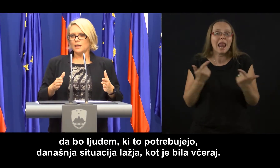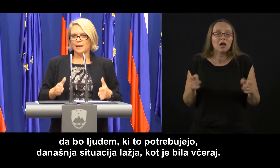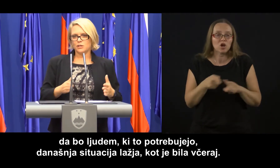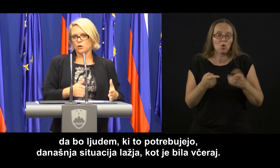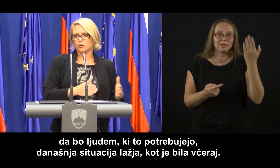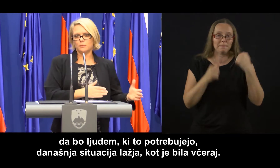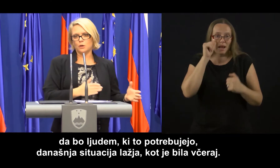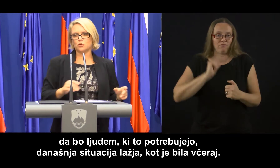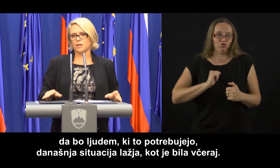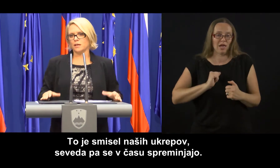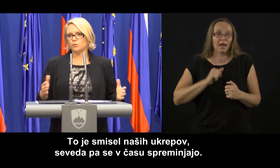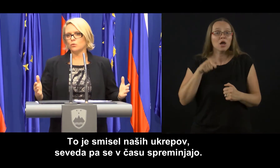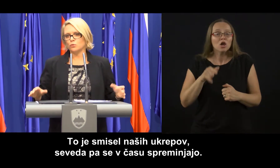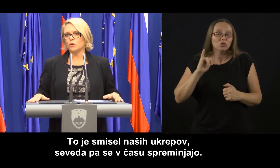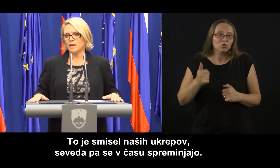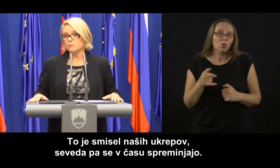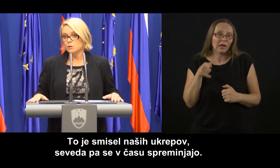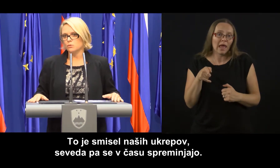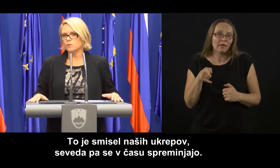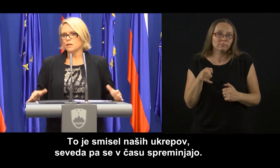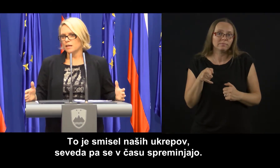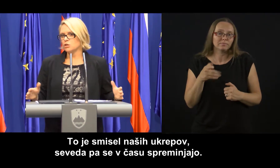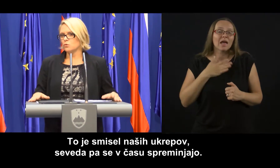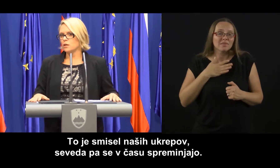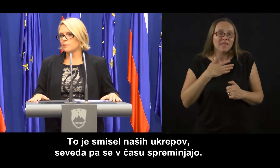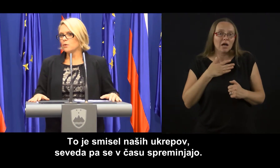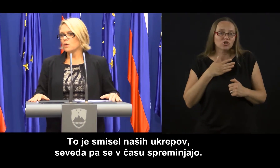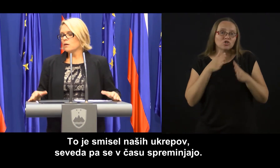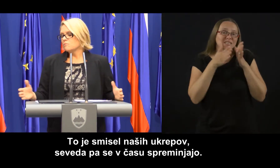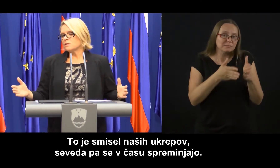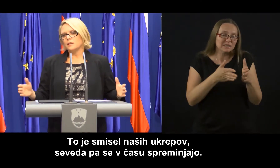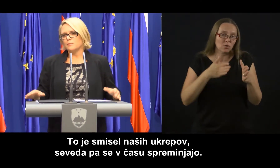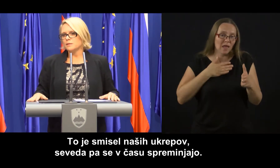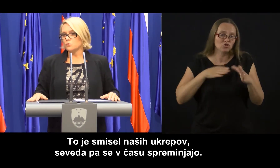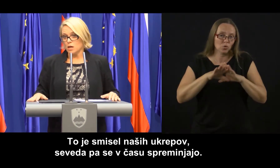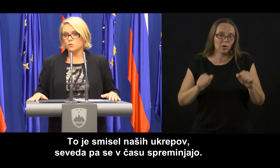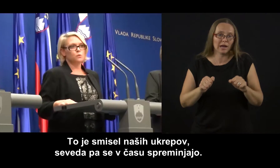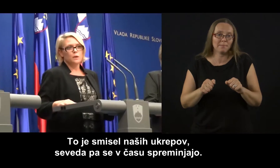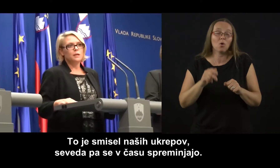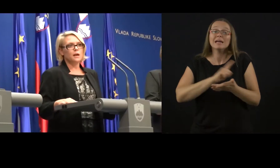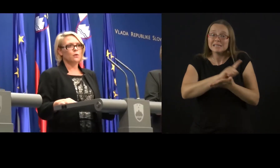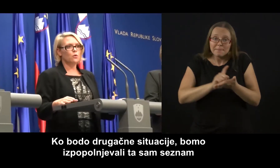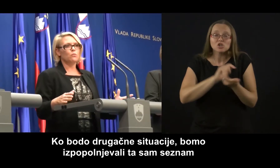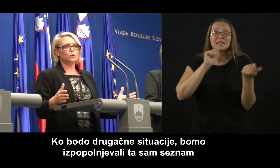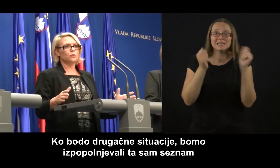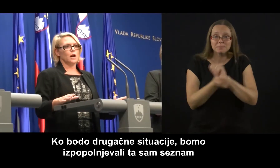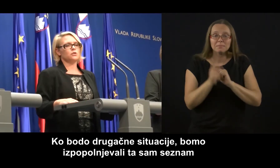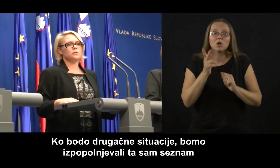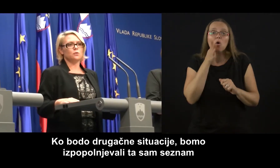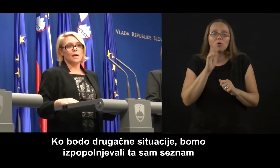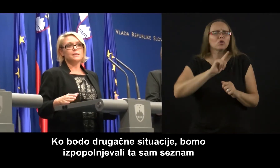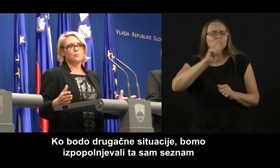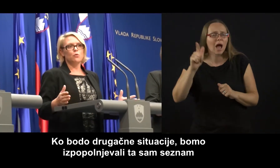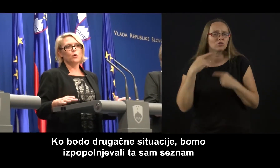situacija lažja, kot je bila včeraj in to je smisel naših ukrepov, seveda pa se v času spreminjajo, ko bodo